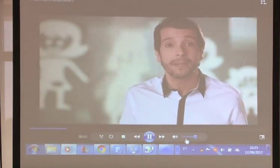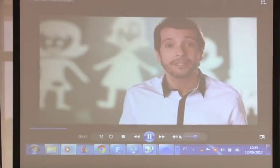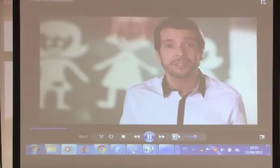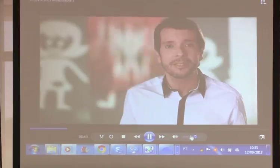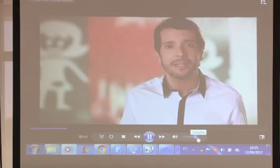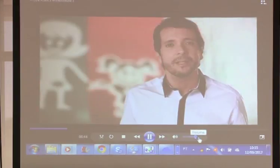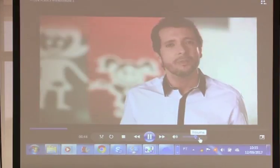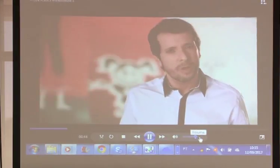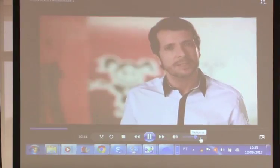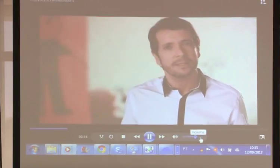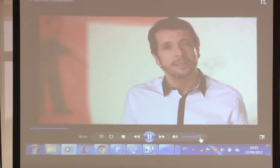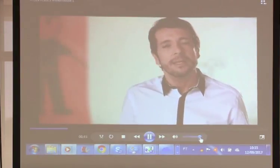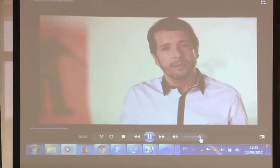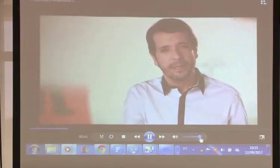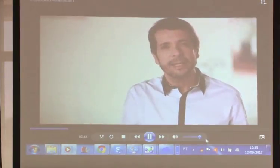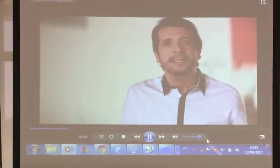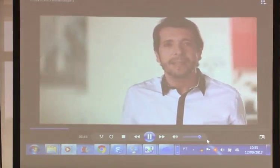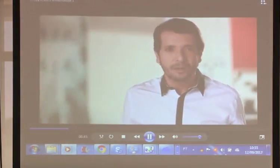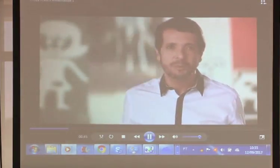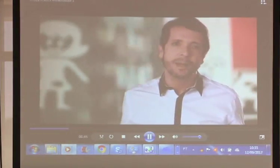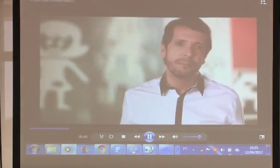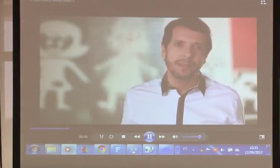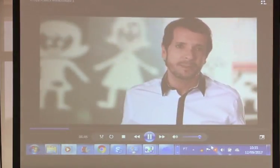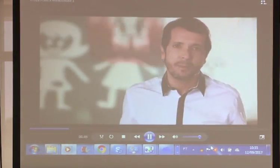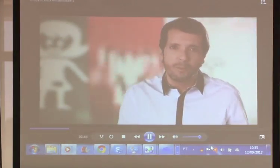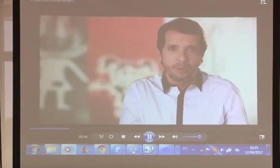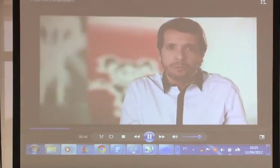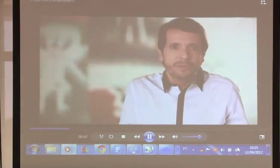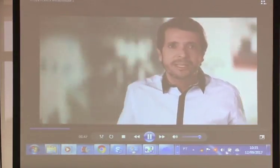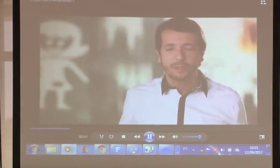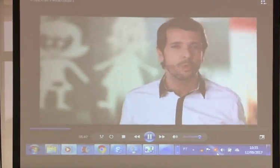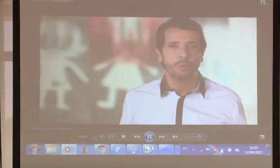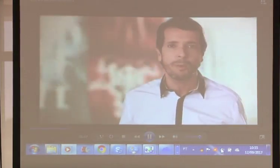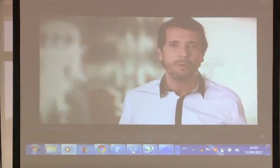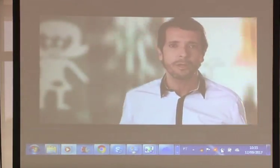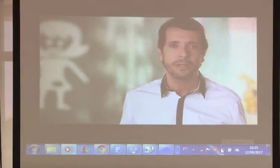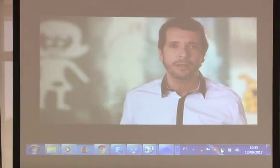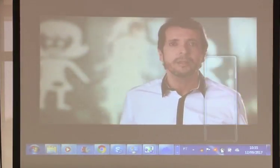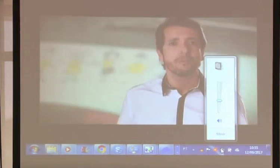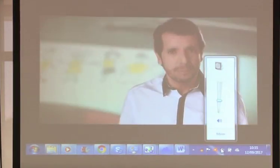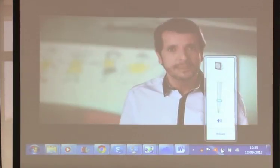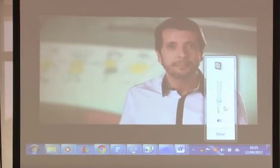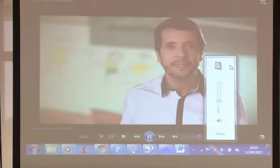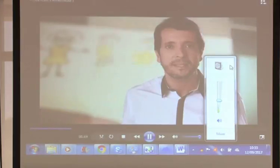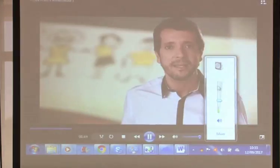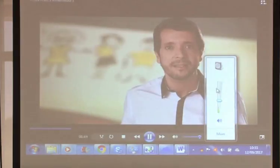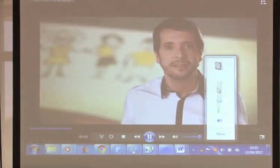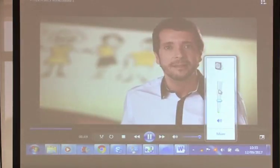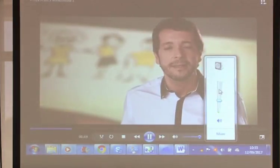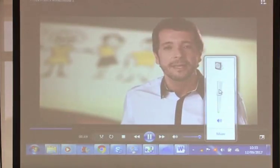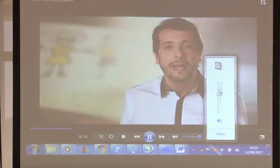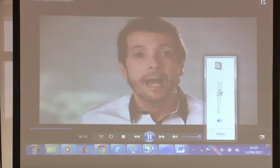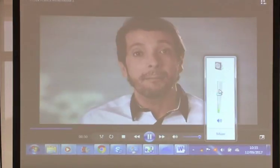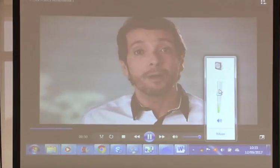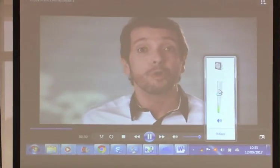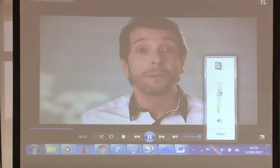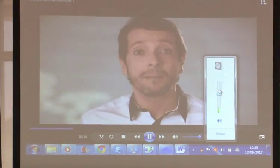disse: nossa, eu queria lhe dar os parabéns pelo modo como você lidou com a Mônica, com tanta paciência. A mãe olhou para minha